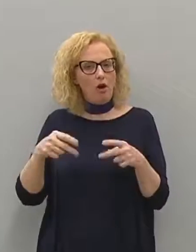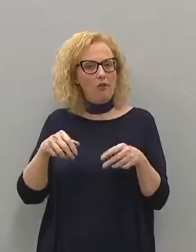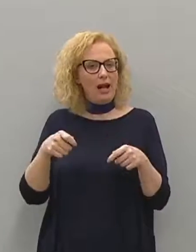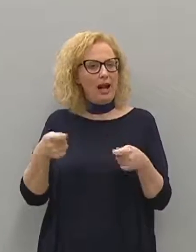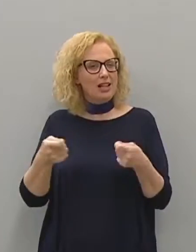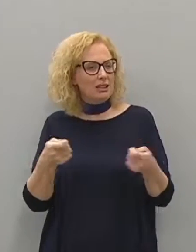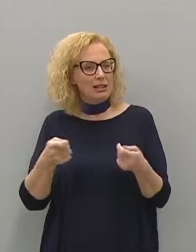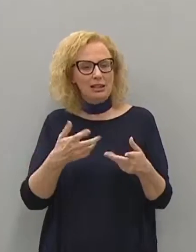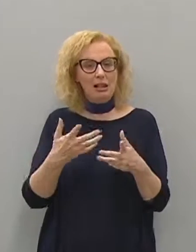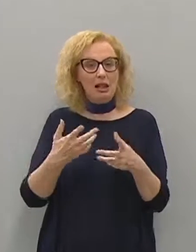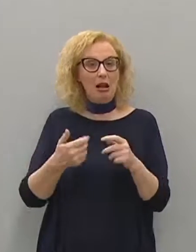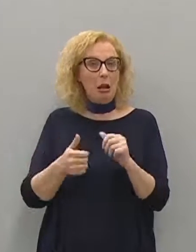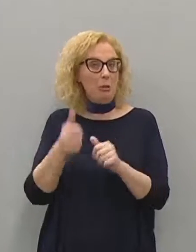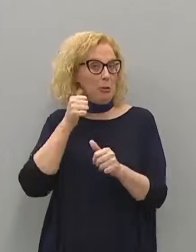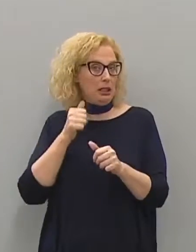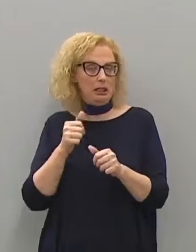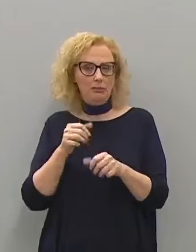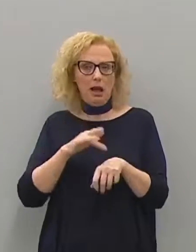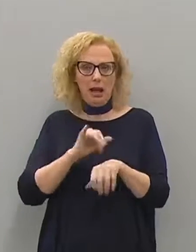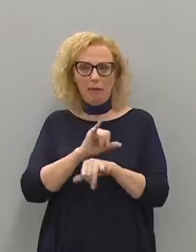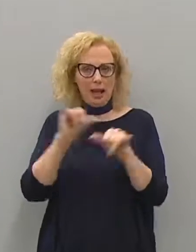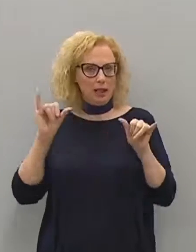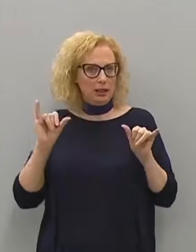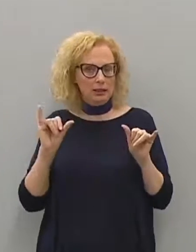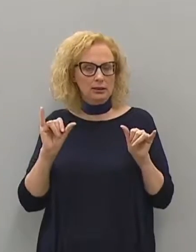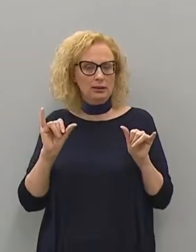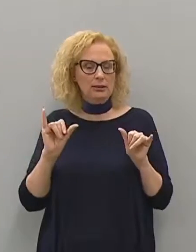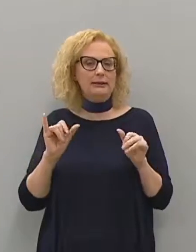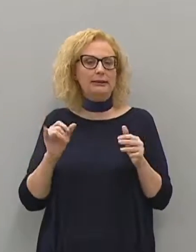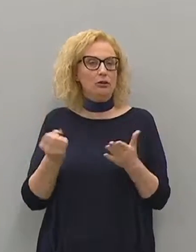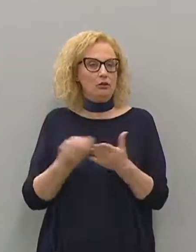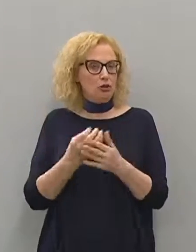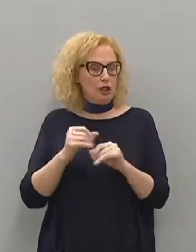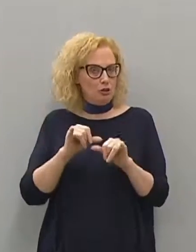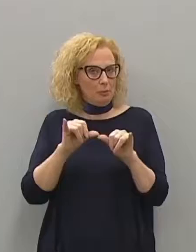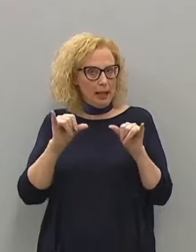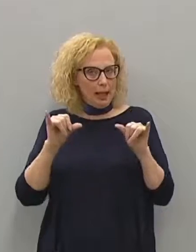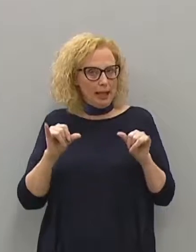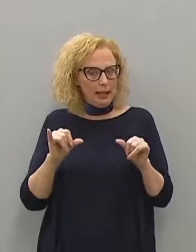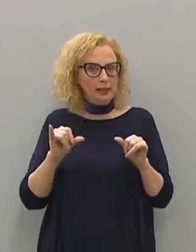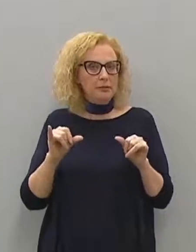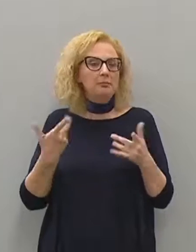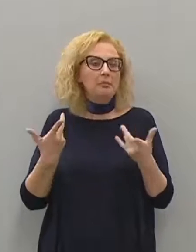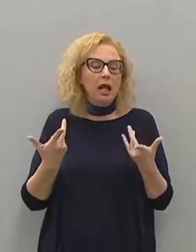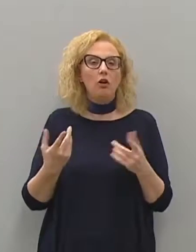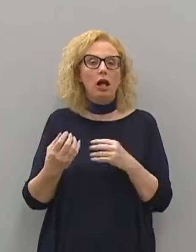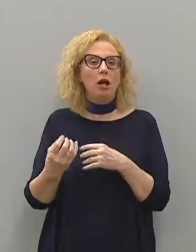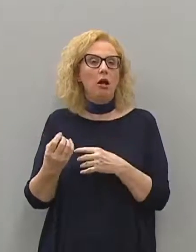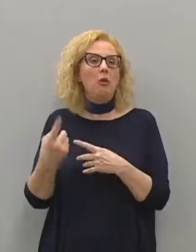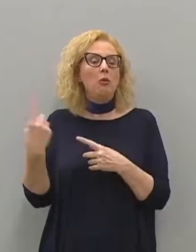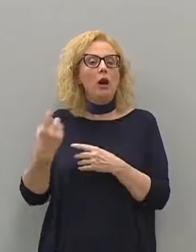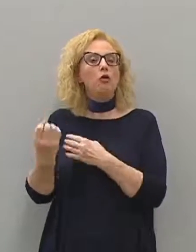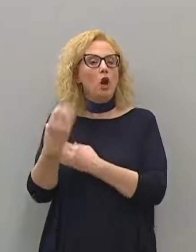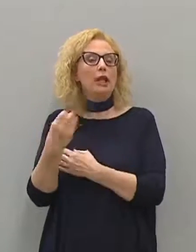non sono mai successe che non sono mai successe e quindi elezioni ne prendiamo sempre